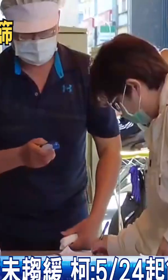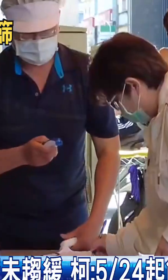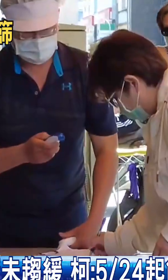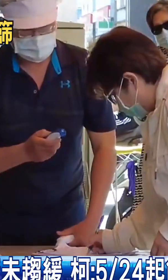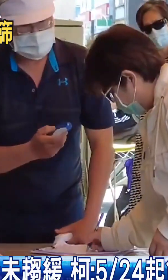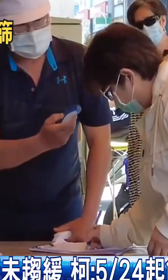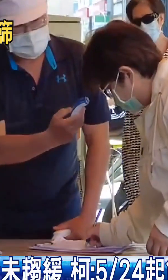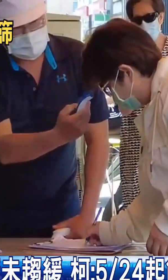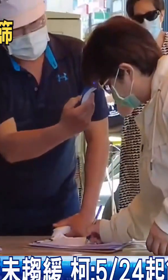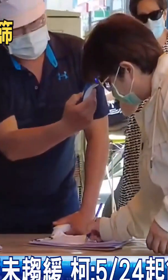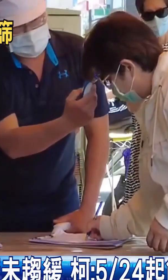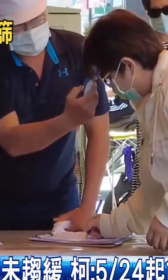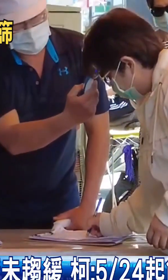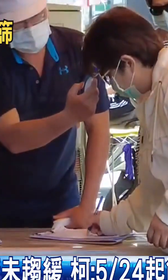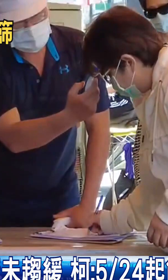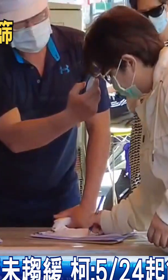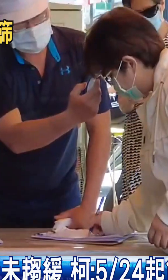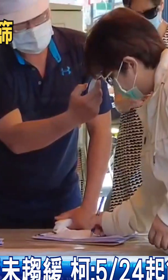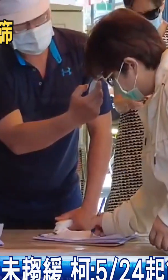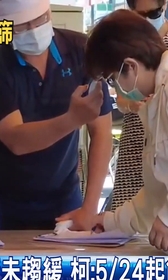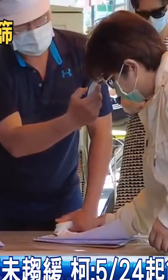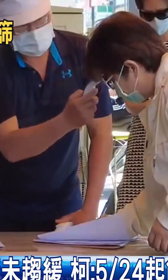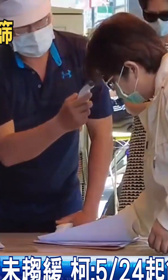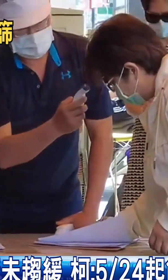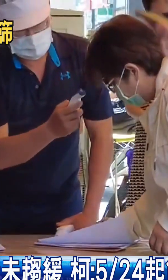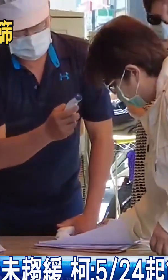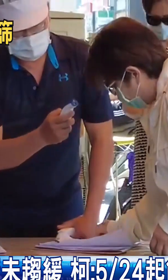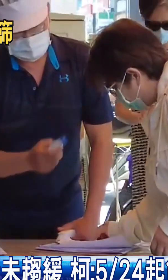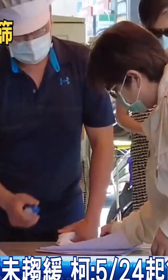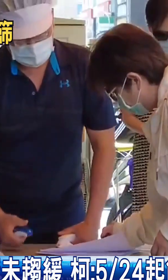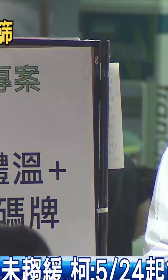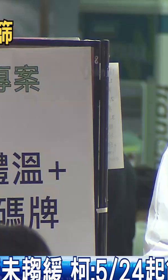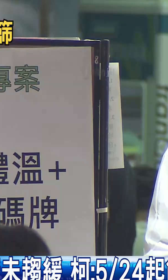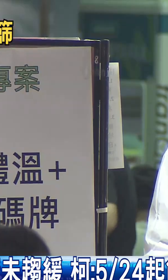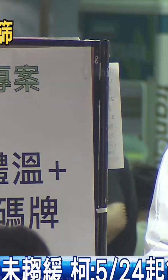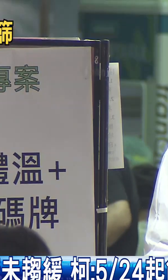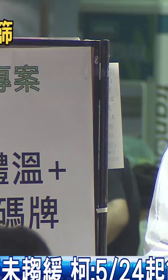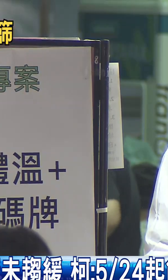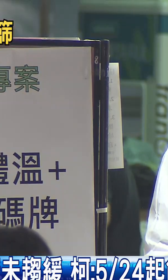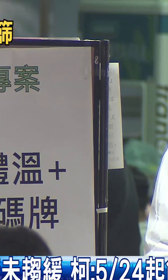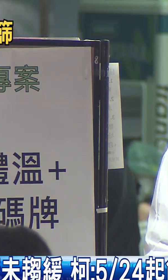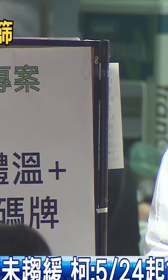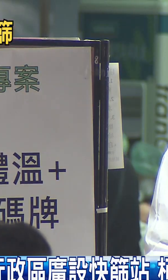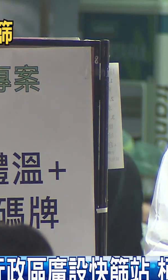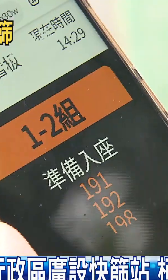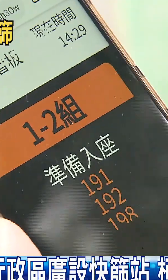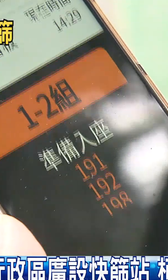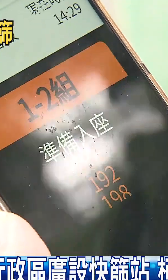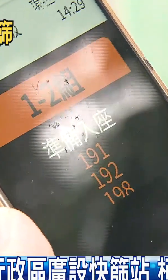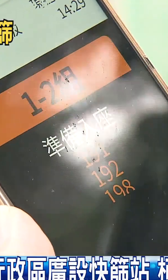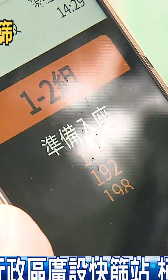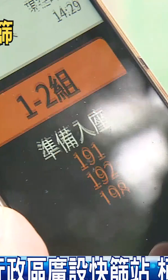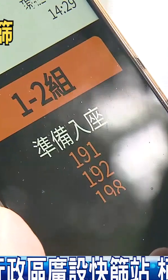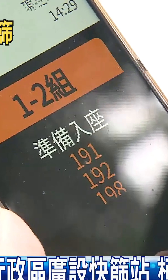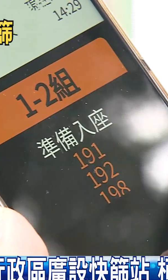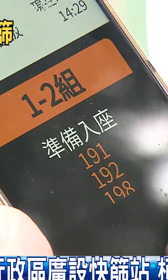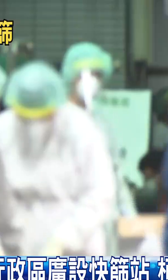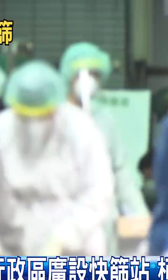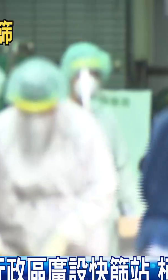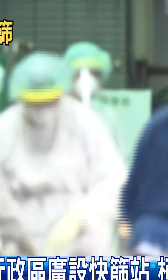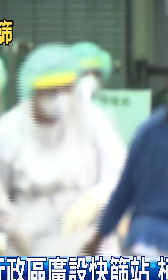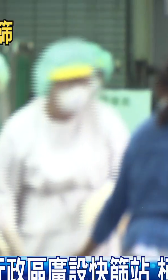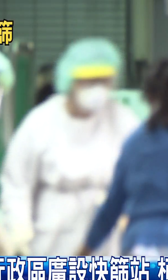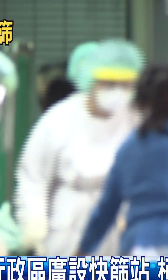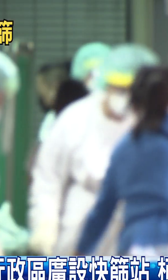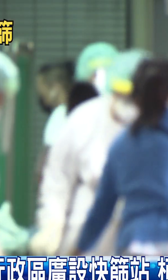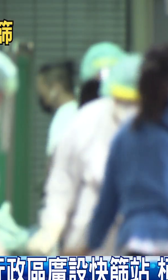用。 避免造成飞沫传染，柯文哲下禁令，因为北市快筛站阳性率爬升到8.5%，疫情止不